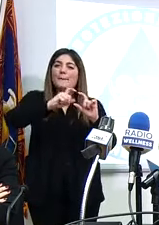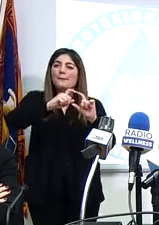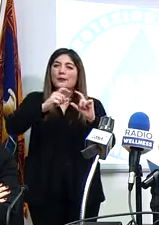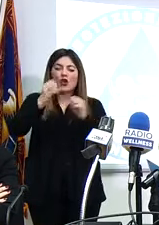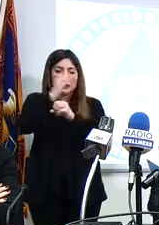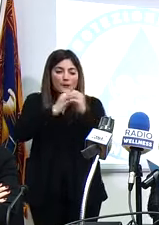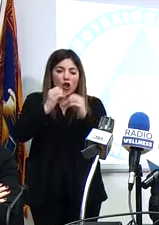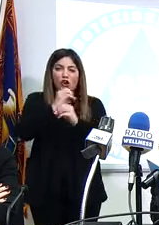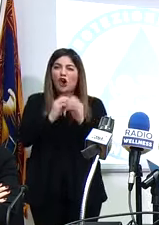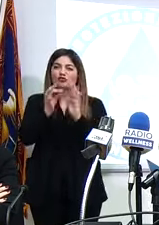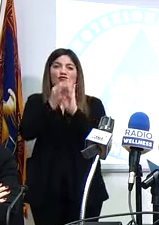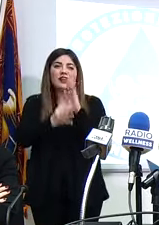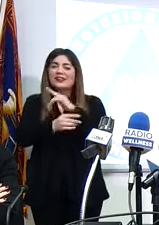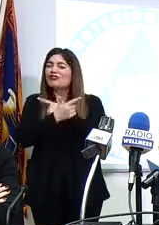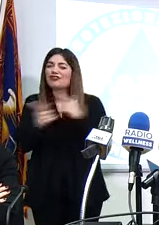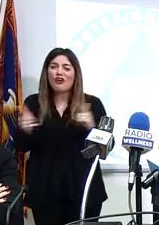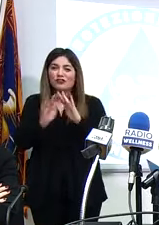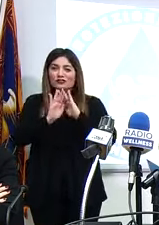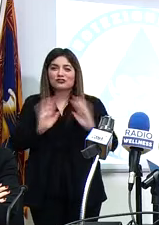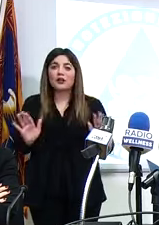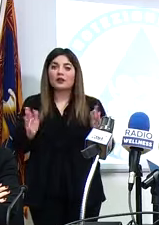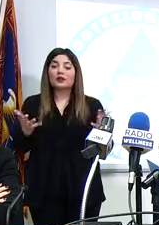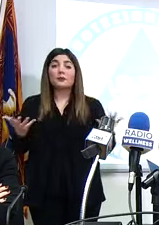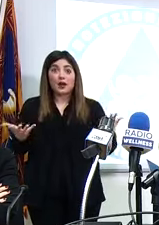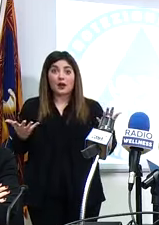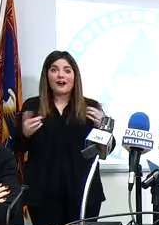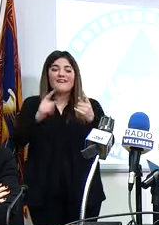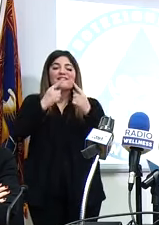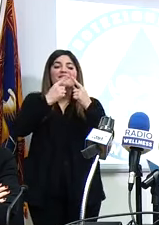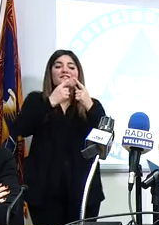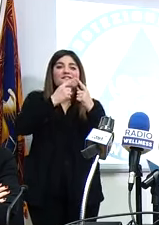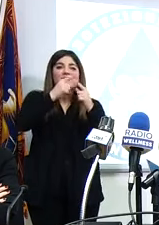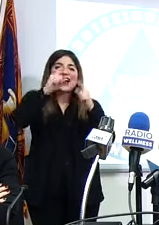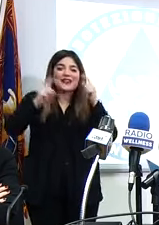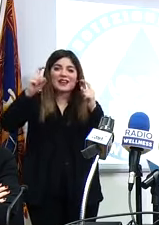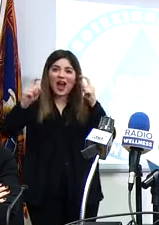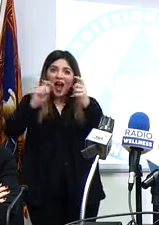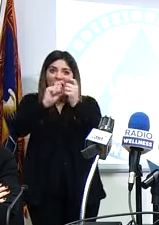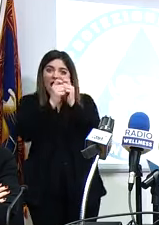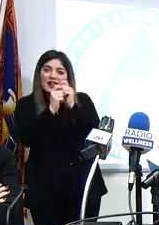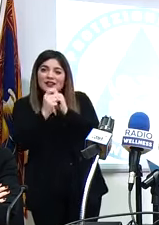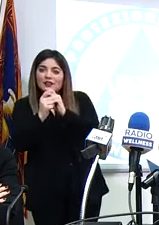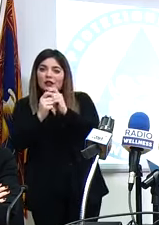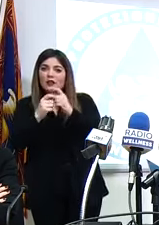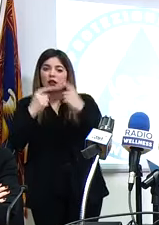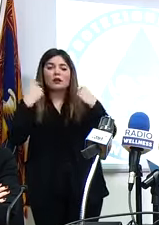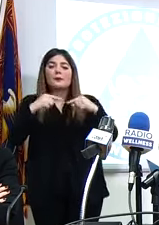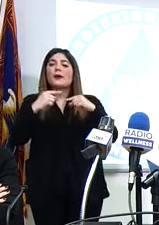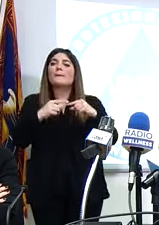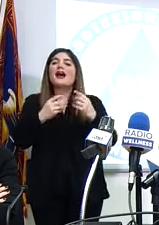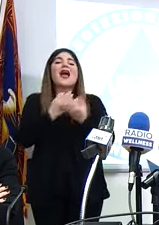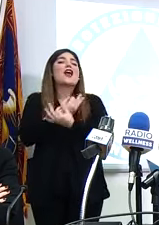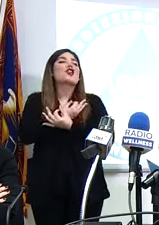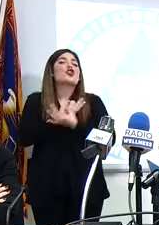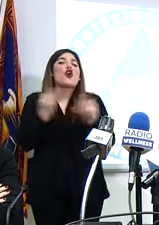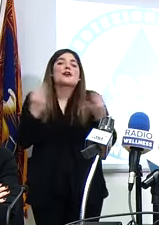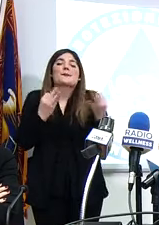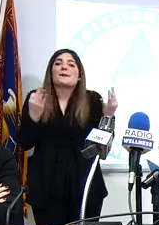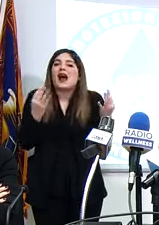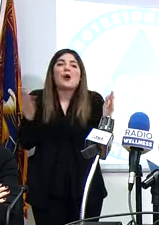dati. Comunque, le varianti sono una logica evento di qualsiasi